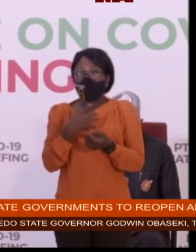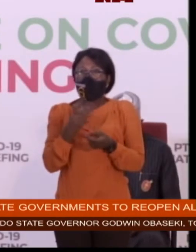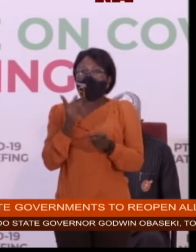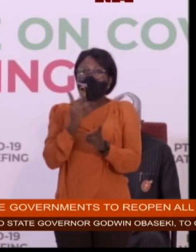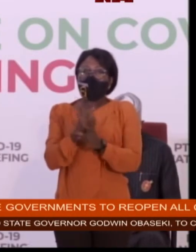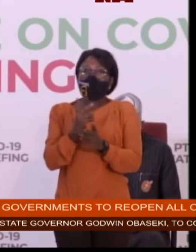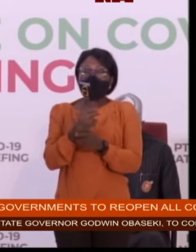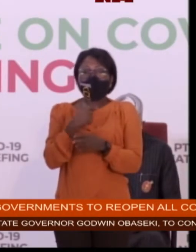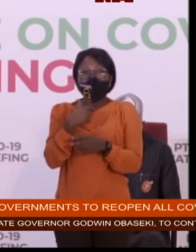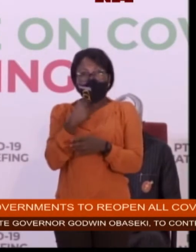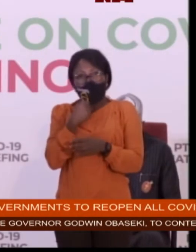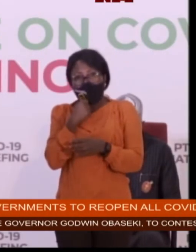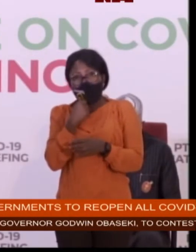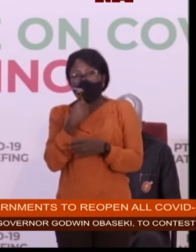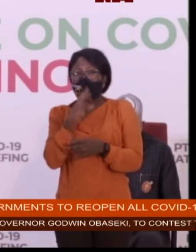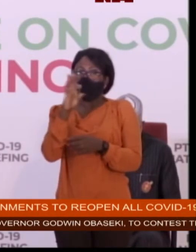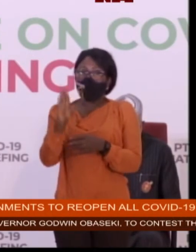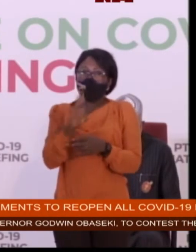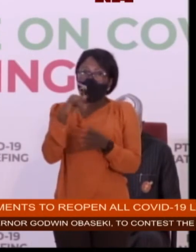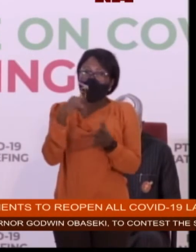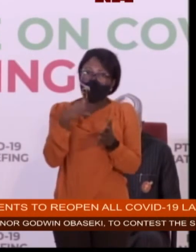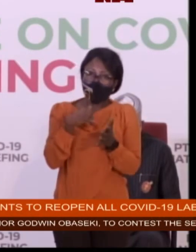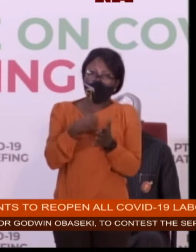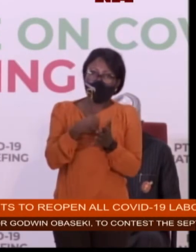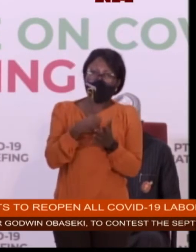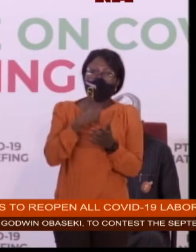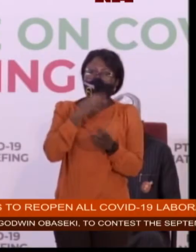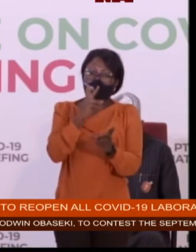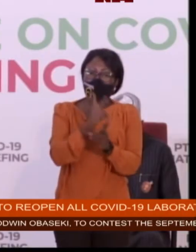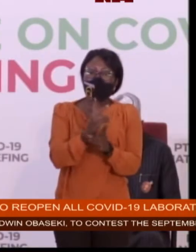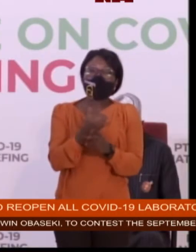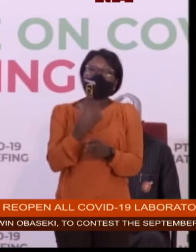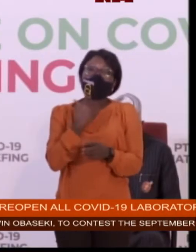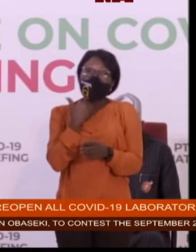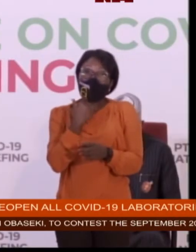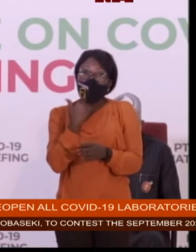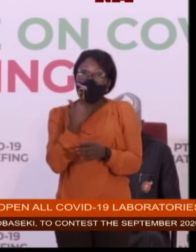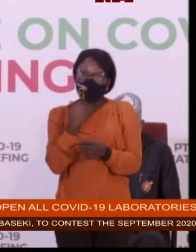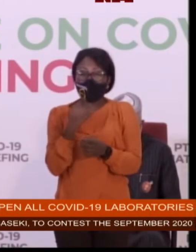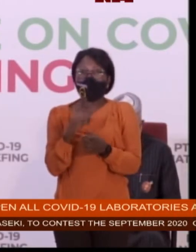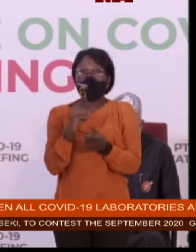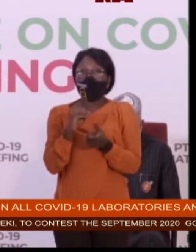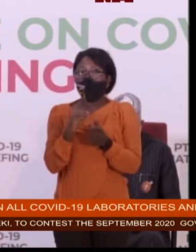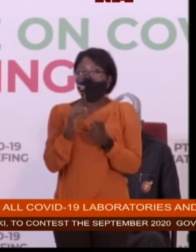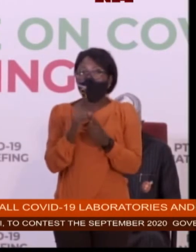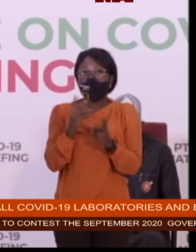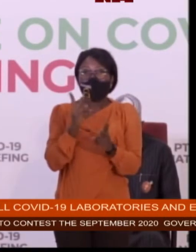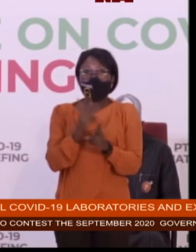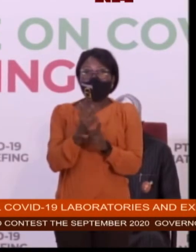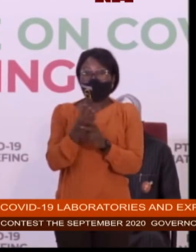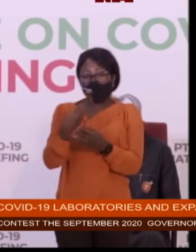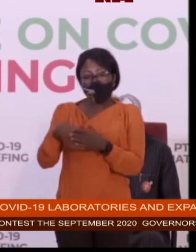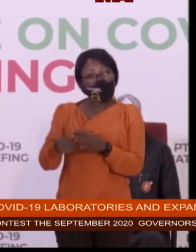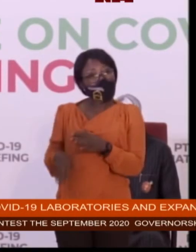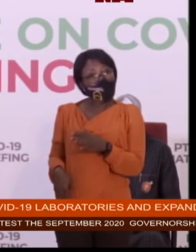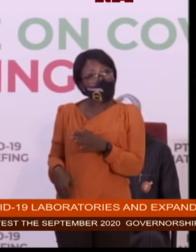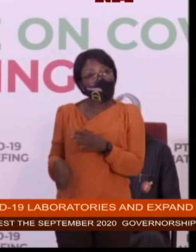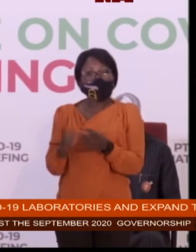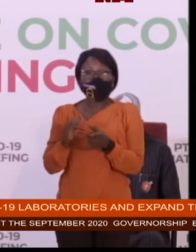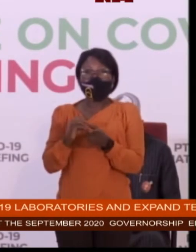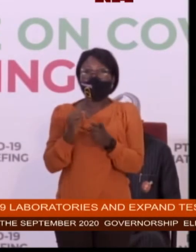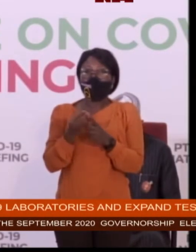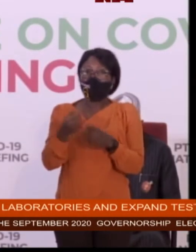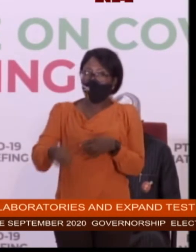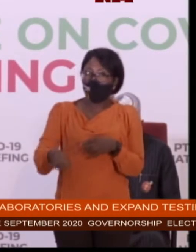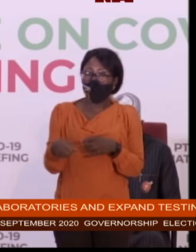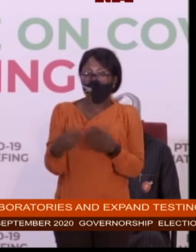hanci ba kuma ka sa a baki sai ka jawo shi sai ka bar hancin ka zikeke a waje da abin da ya wuce kana zuke shi